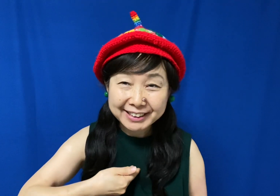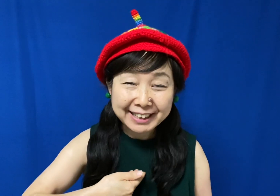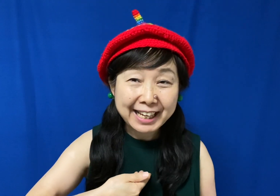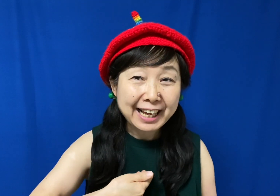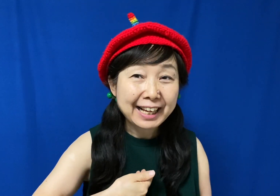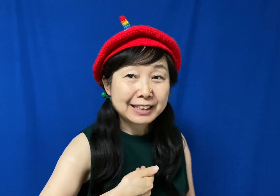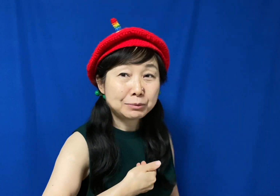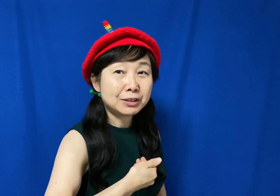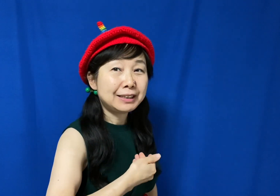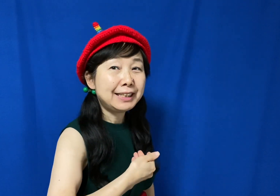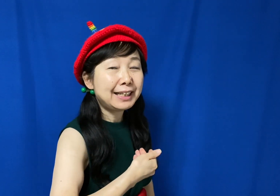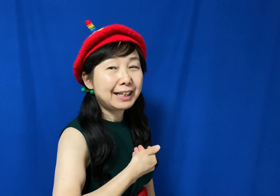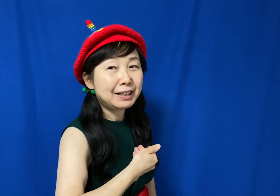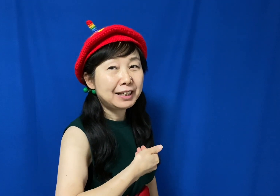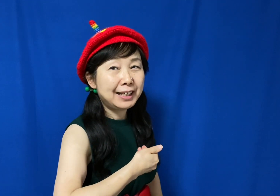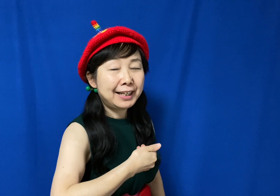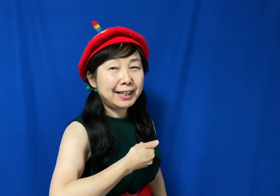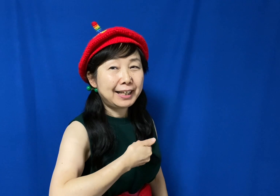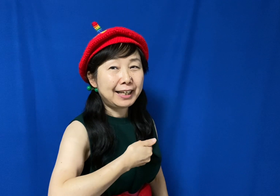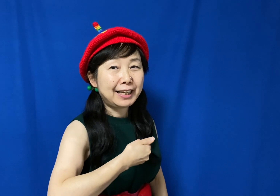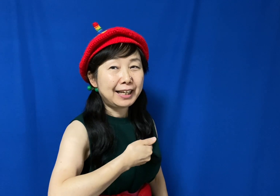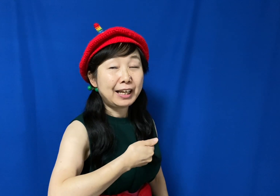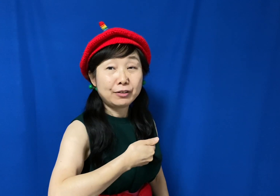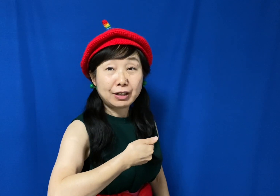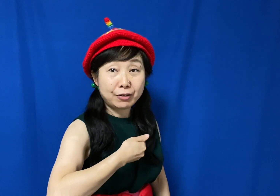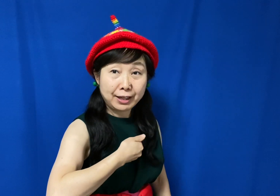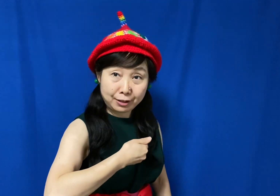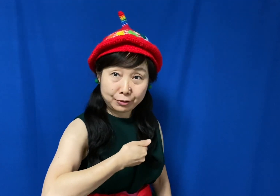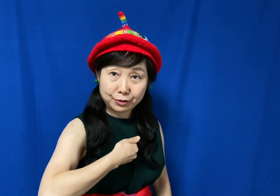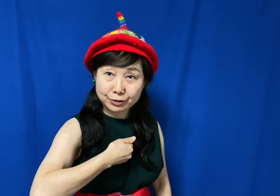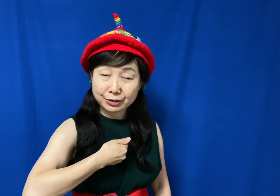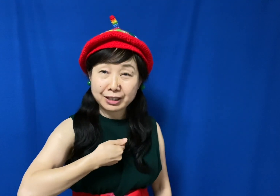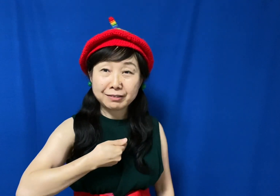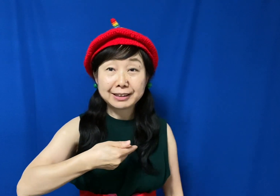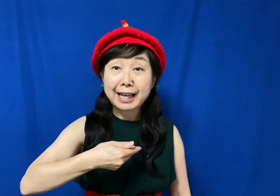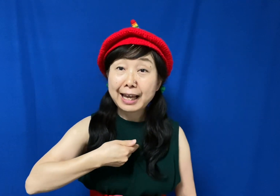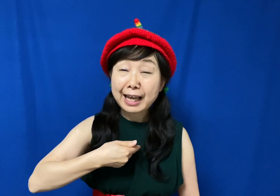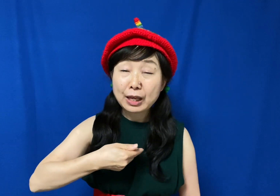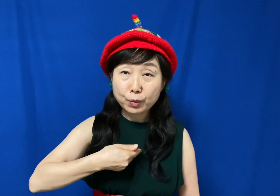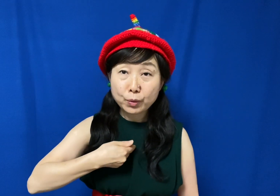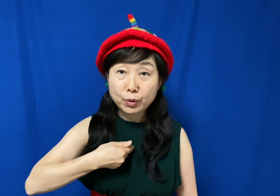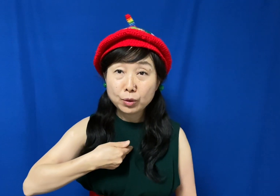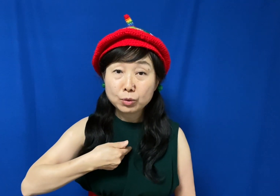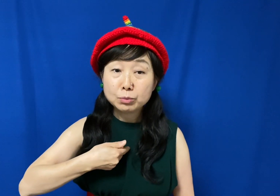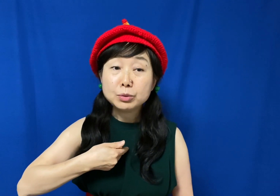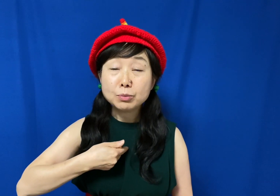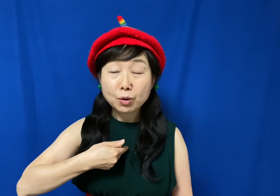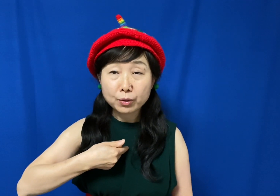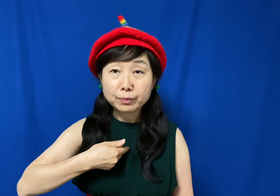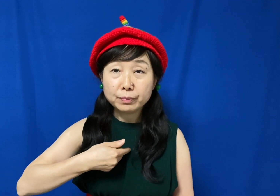たね、自分に、栄養がこう入っていく様子を表して栄養部門。